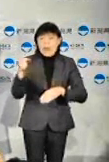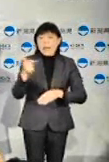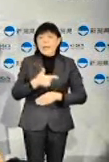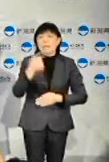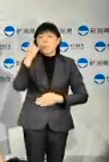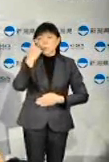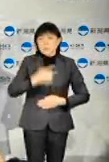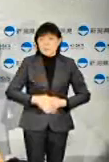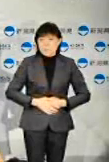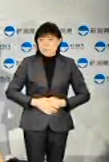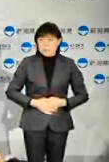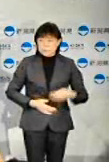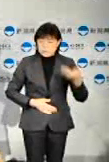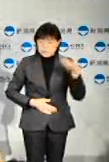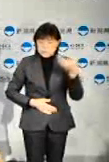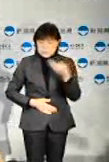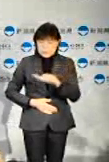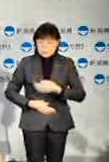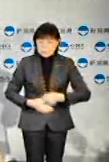。 そういった